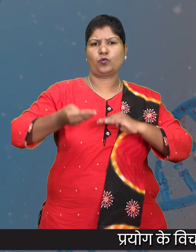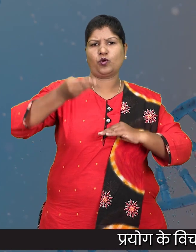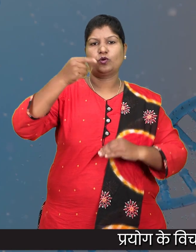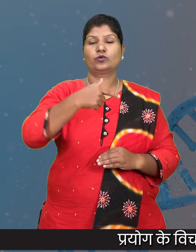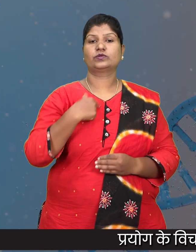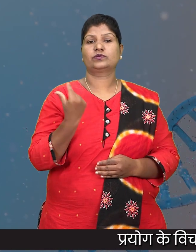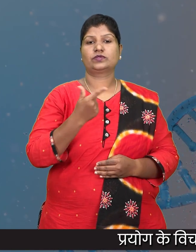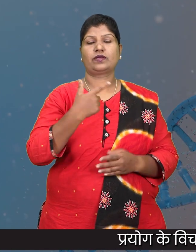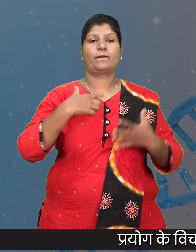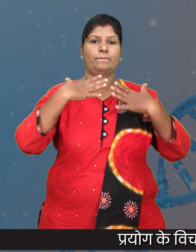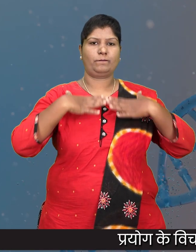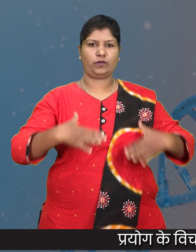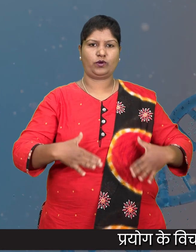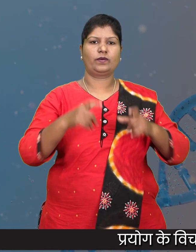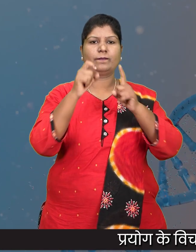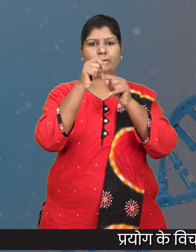गया है।